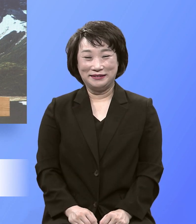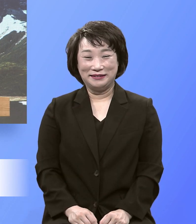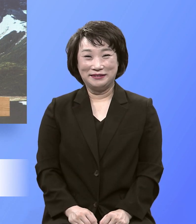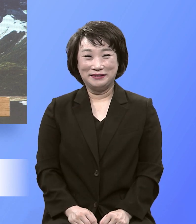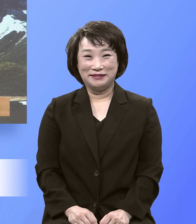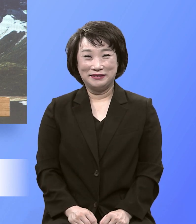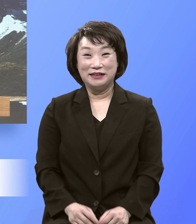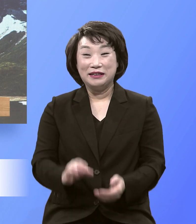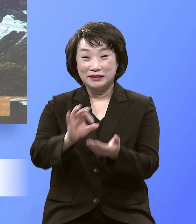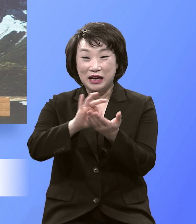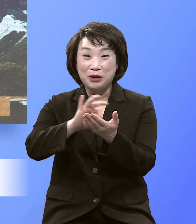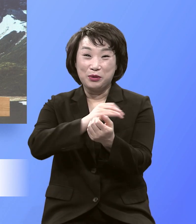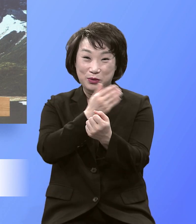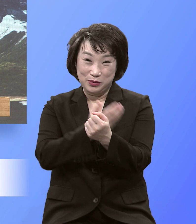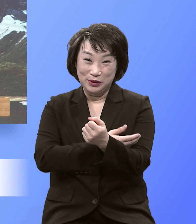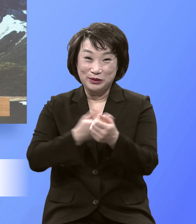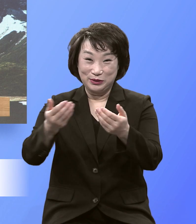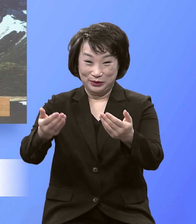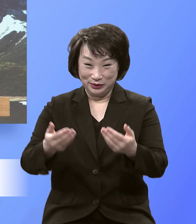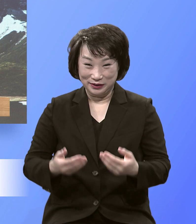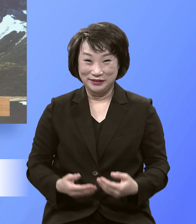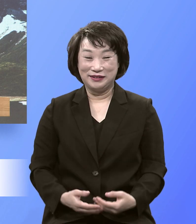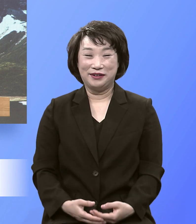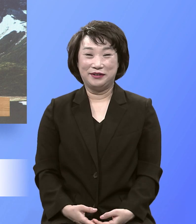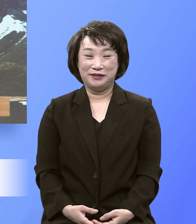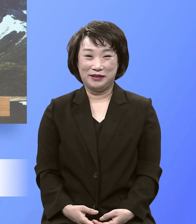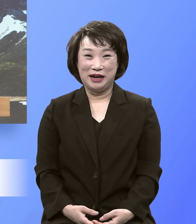라고 사용권을 주신 것입니다.